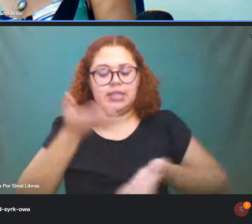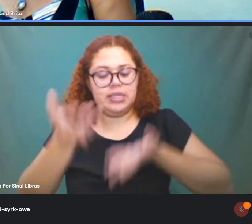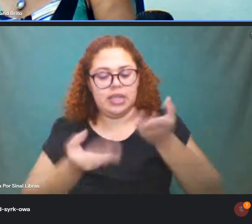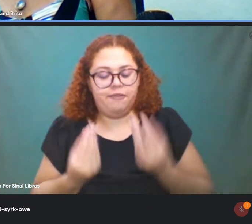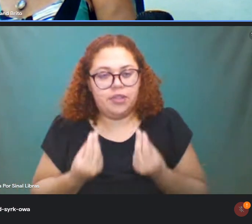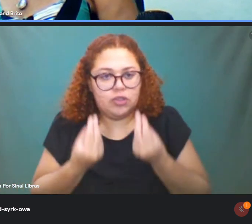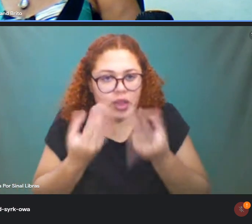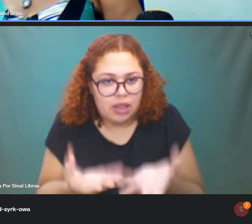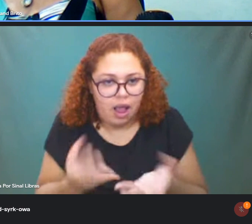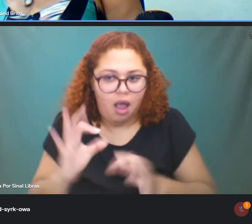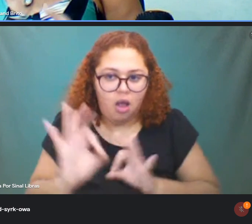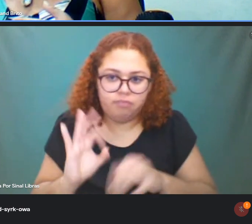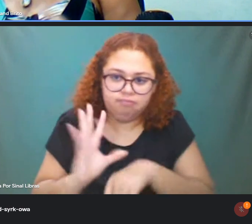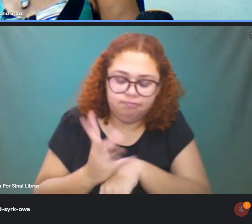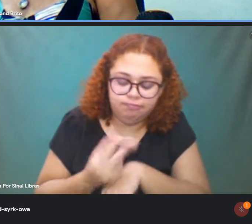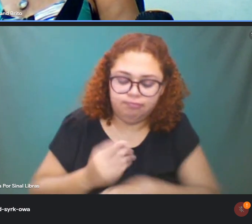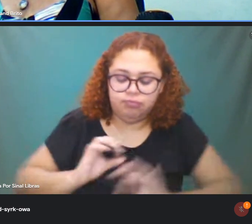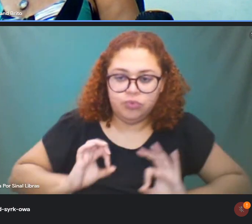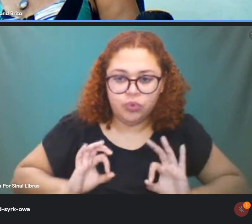deles, certo?